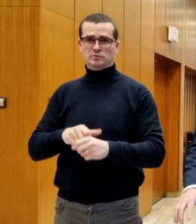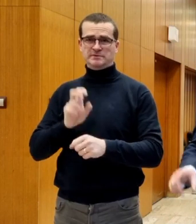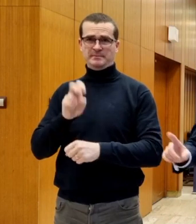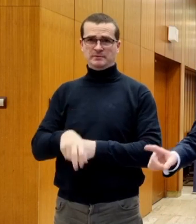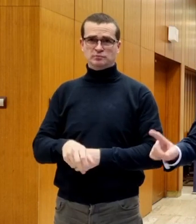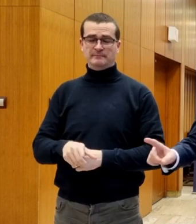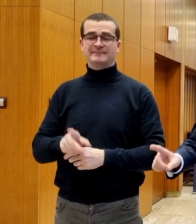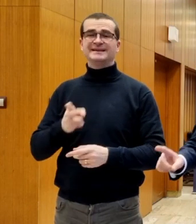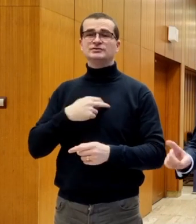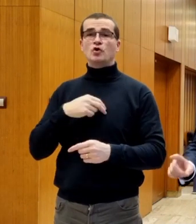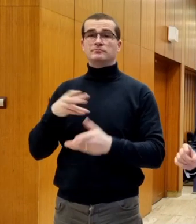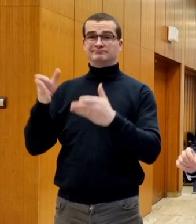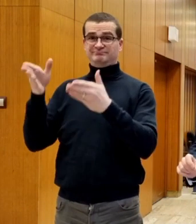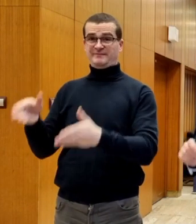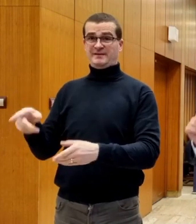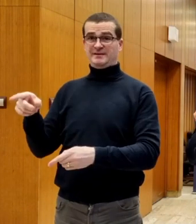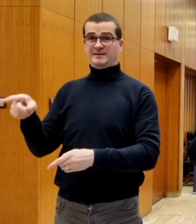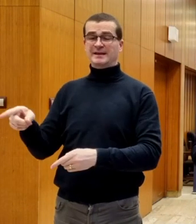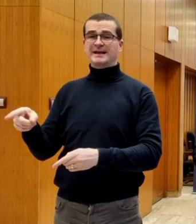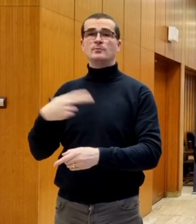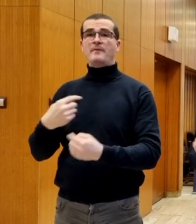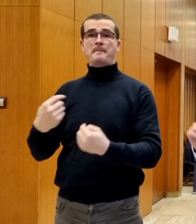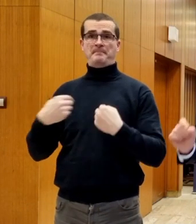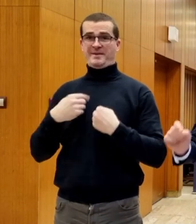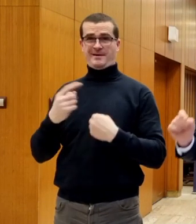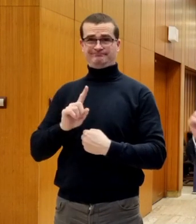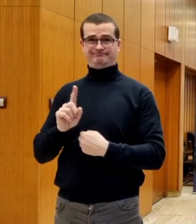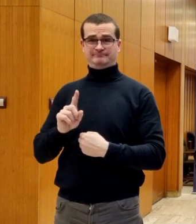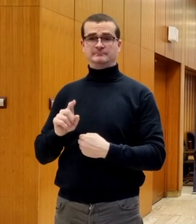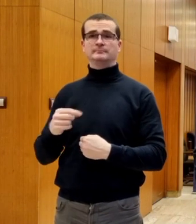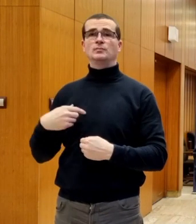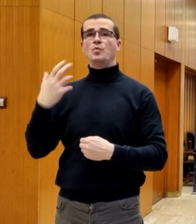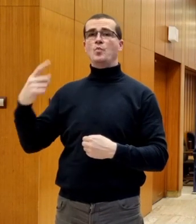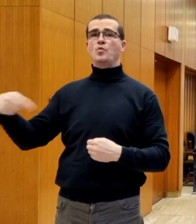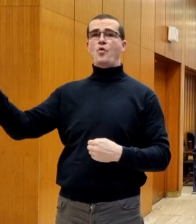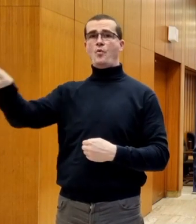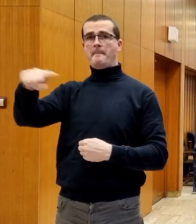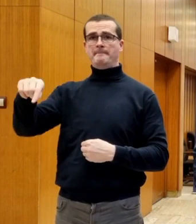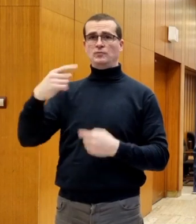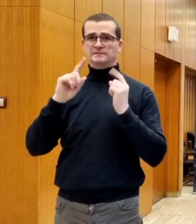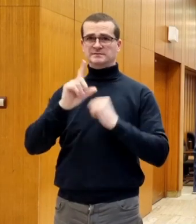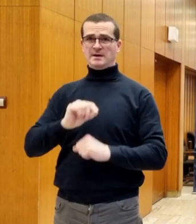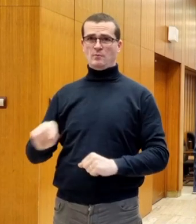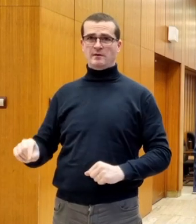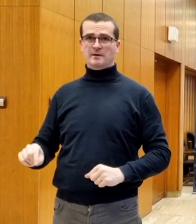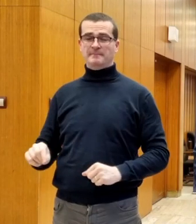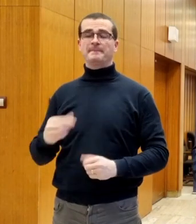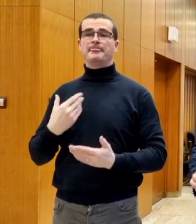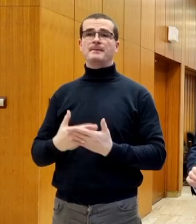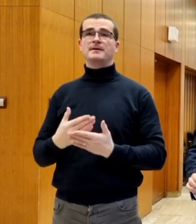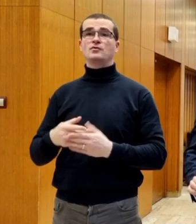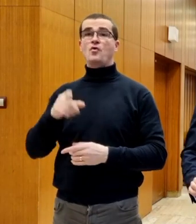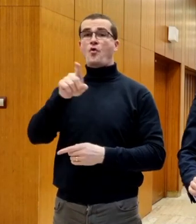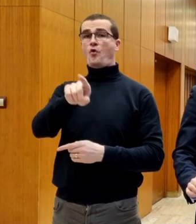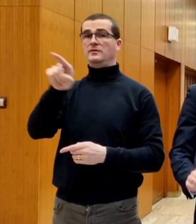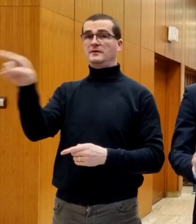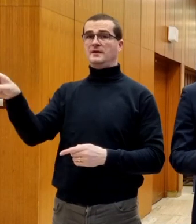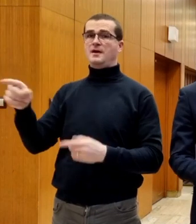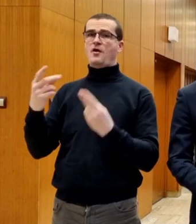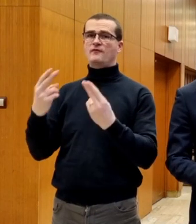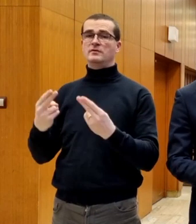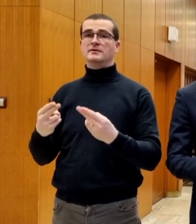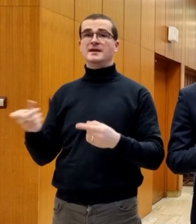pristupovať. Zodpovedá sa generálny prokurátor, sa nezodpovedá mne, zodpovedá sa občanom Slovenskej republiky a preto oni vyhodnocujú,